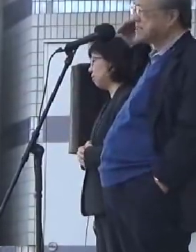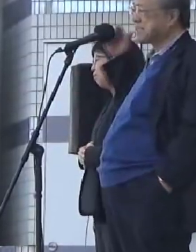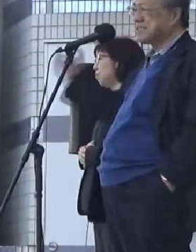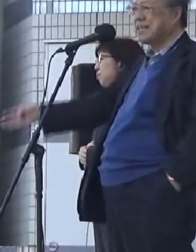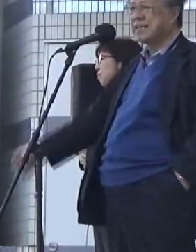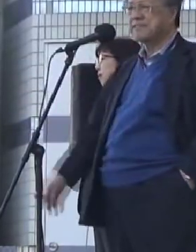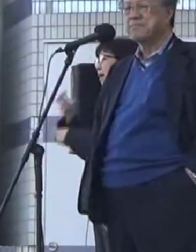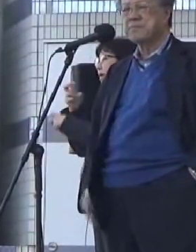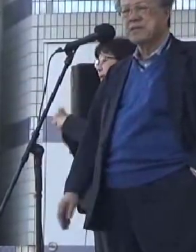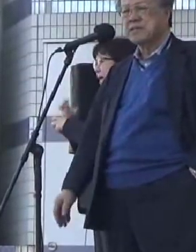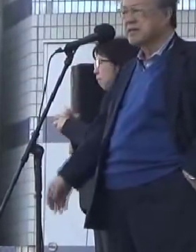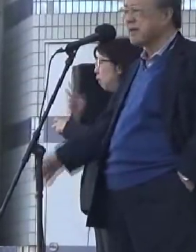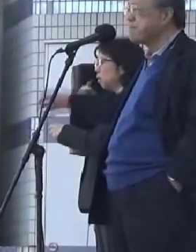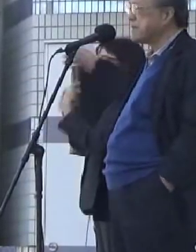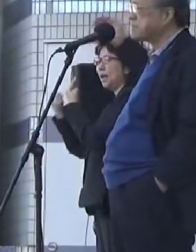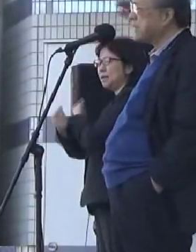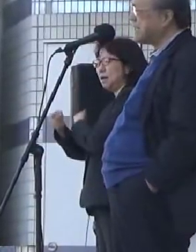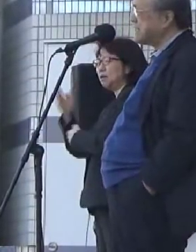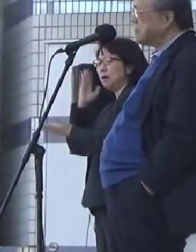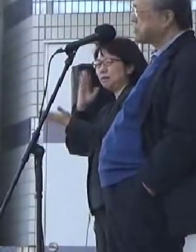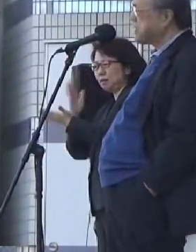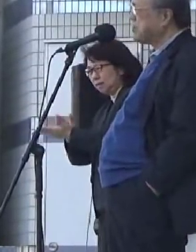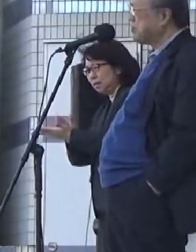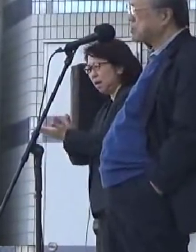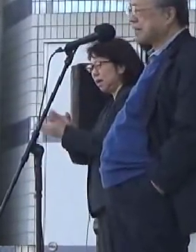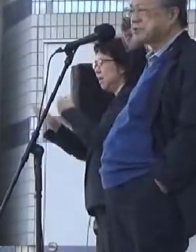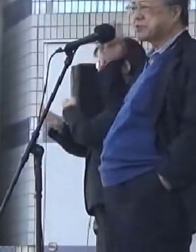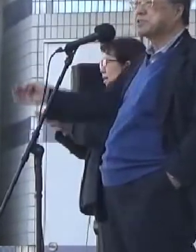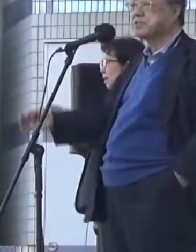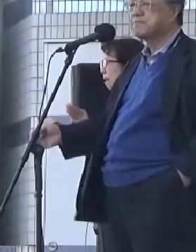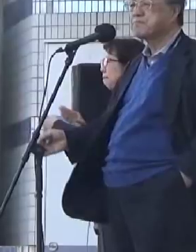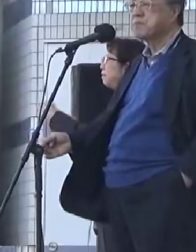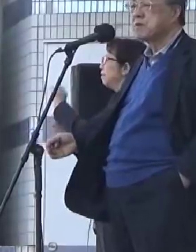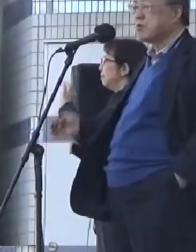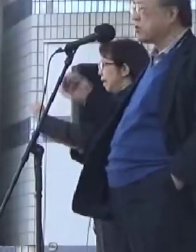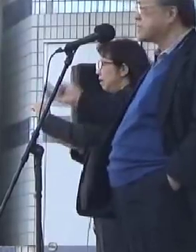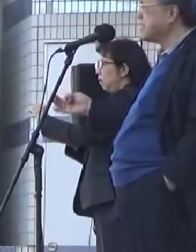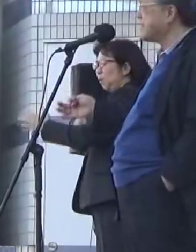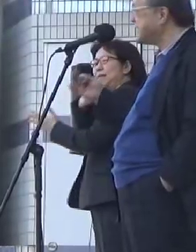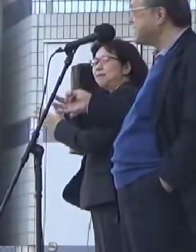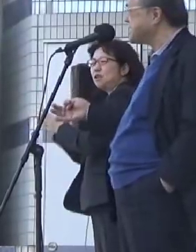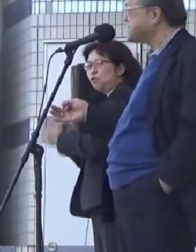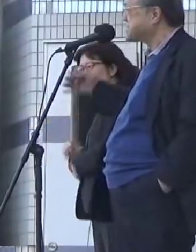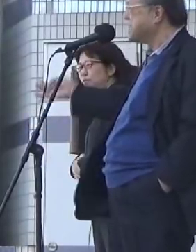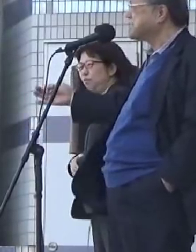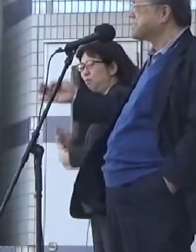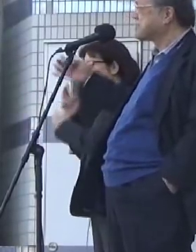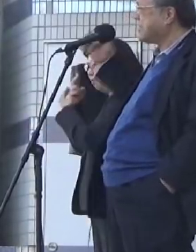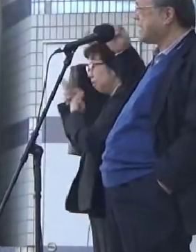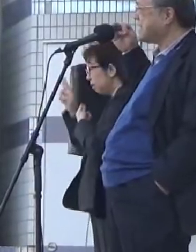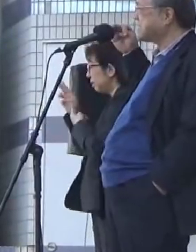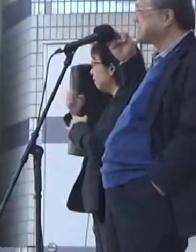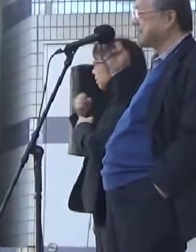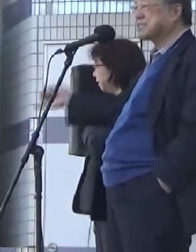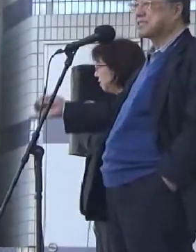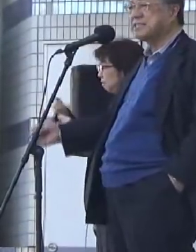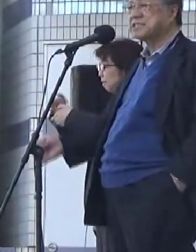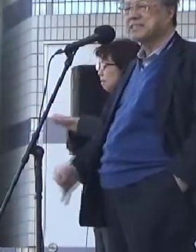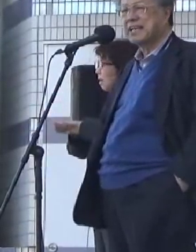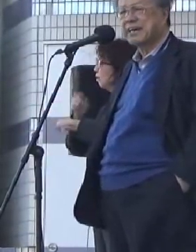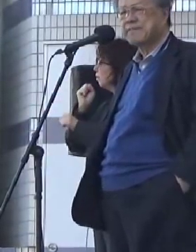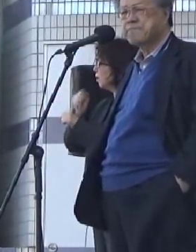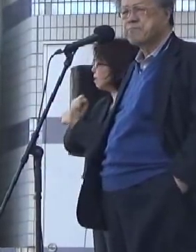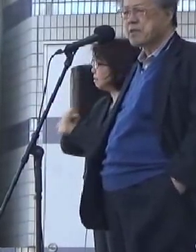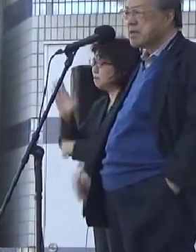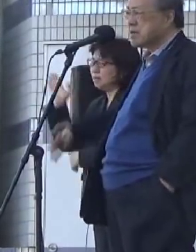改悪はさせない、原発はのゼロを獲得する、沖縄に基地建設は絶